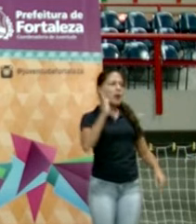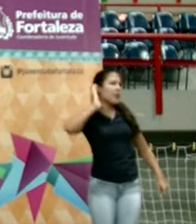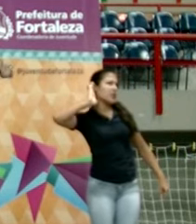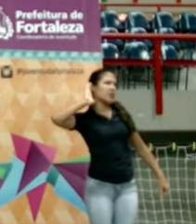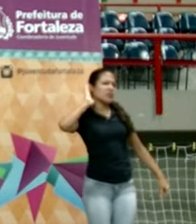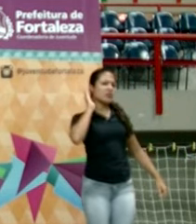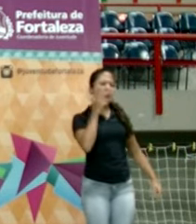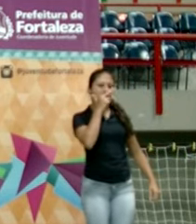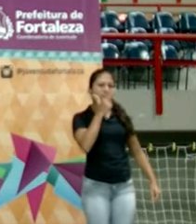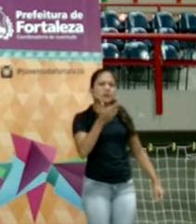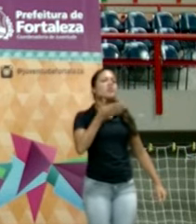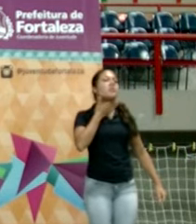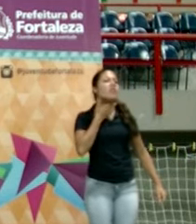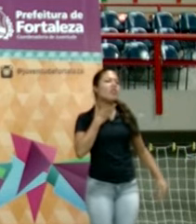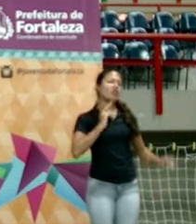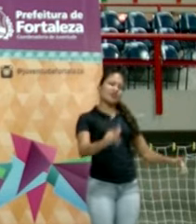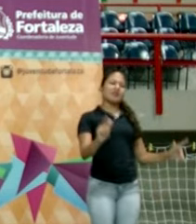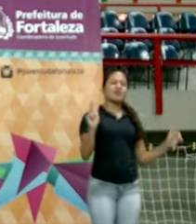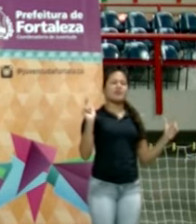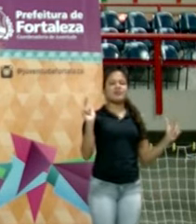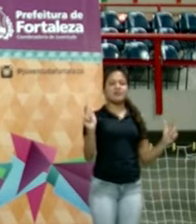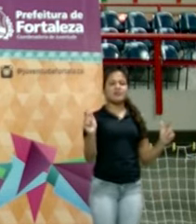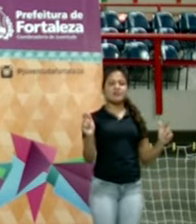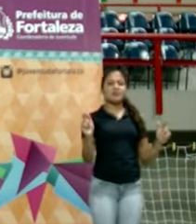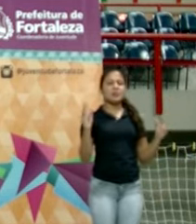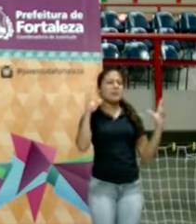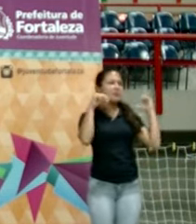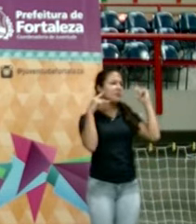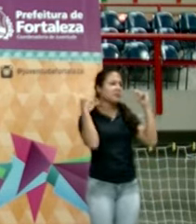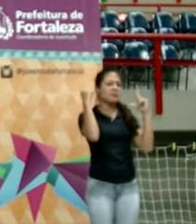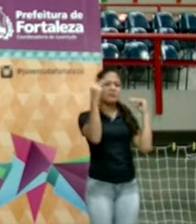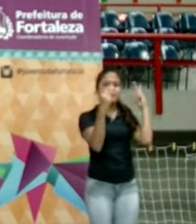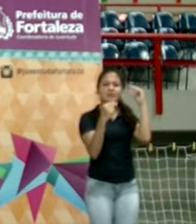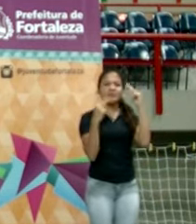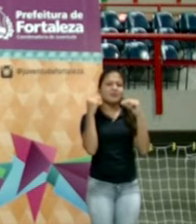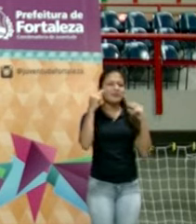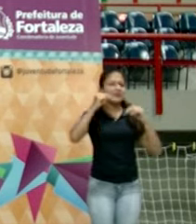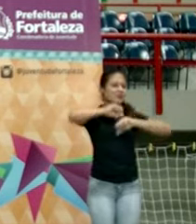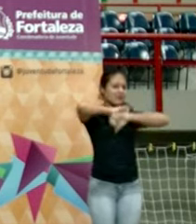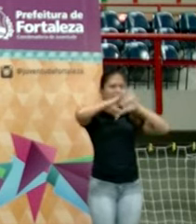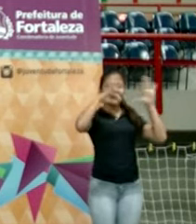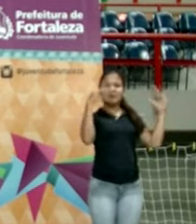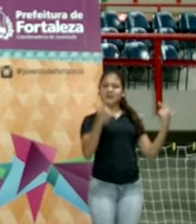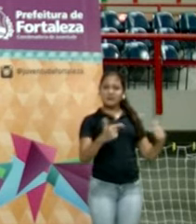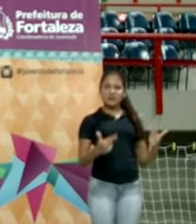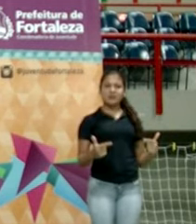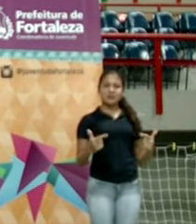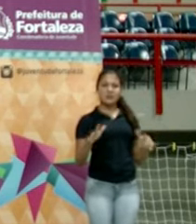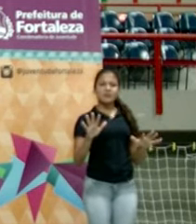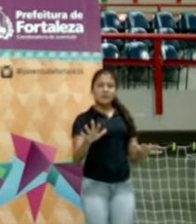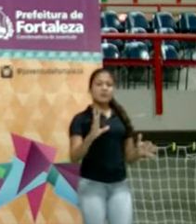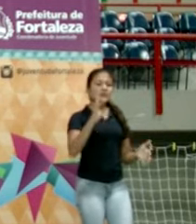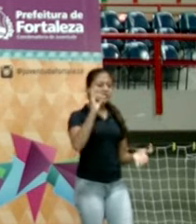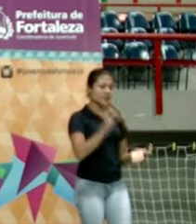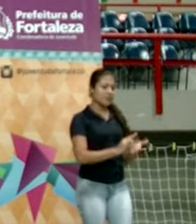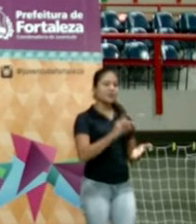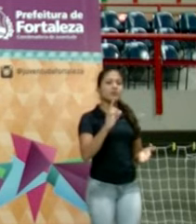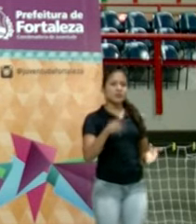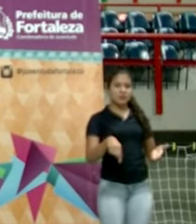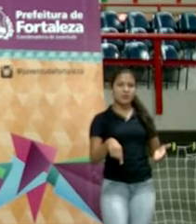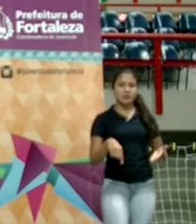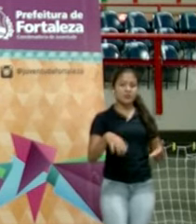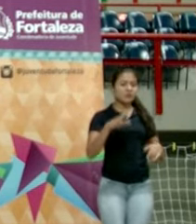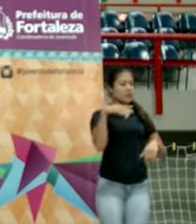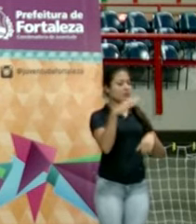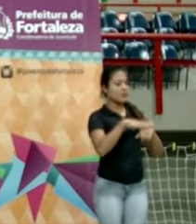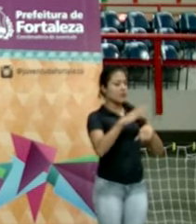distorcidos. Um bocado de gente falando ao mesmo tempo com o eco, né? Mas ali era uma realidade, é a realidade em que eles viviam.